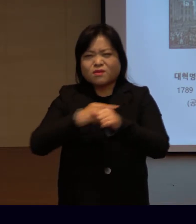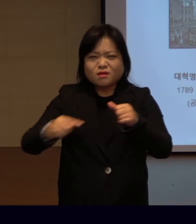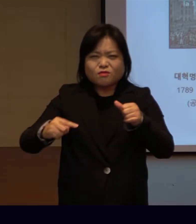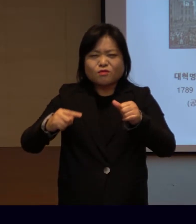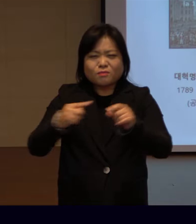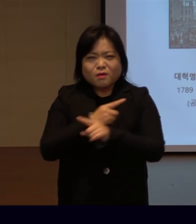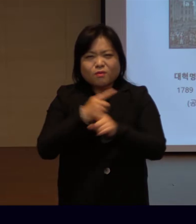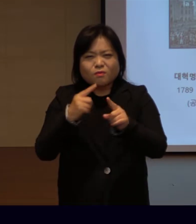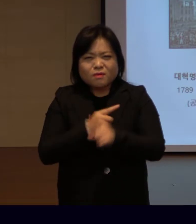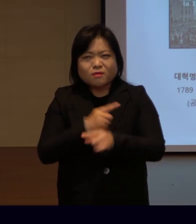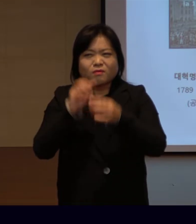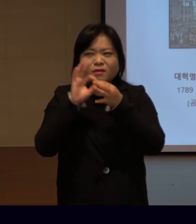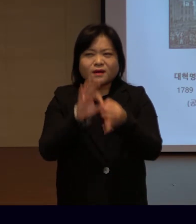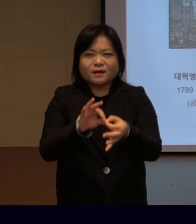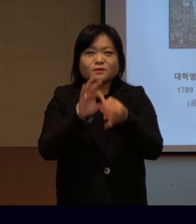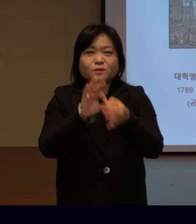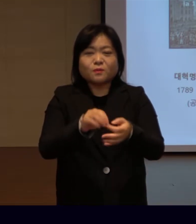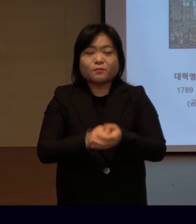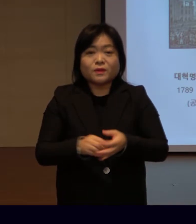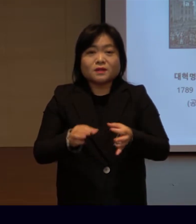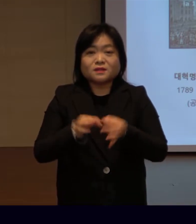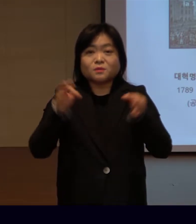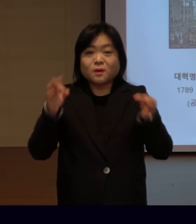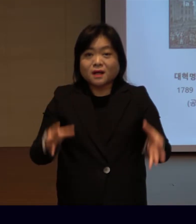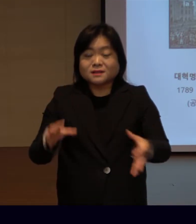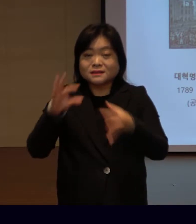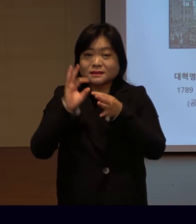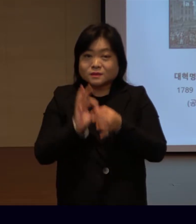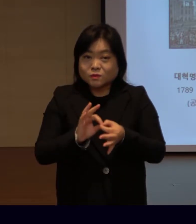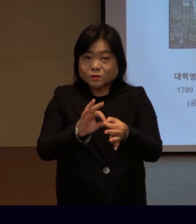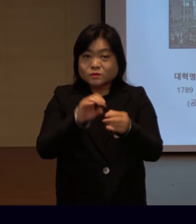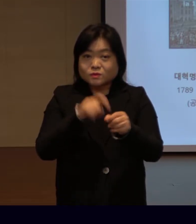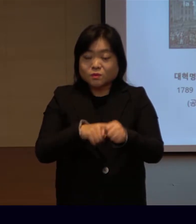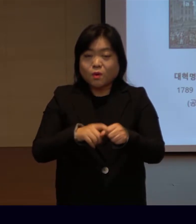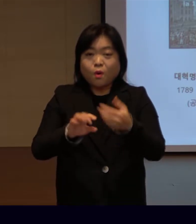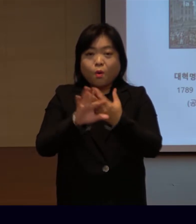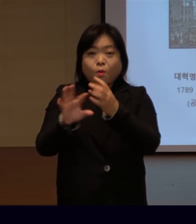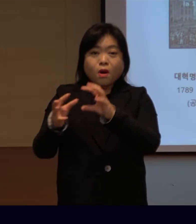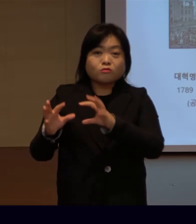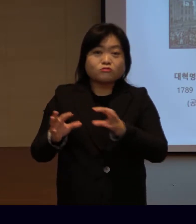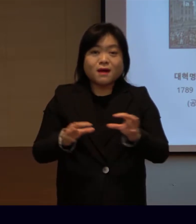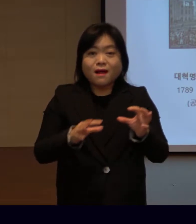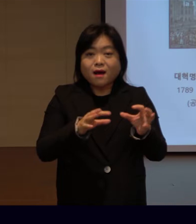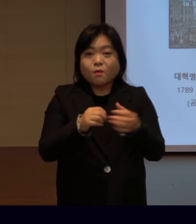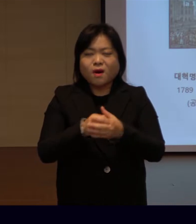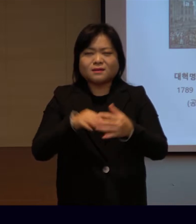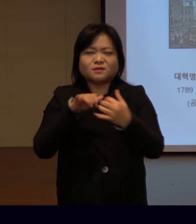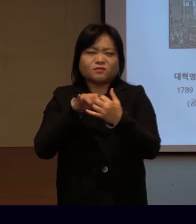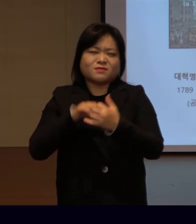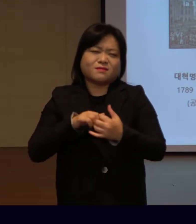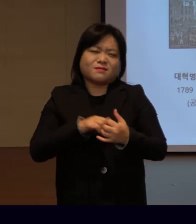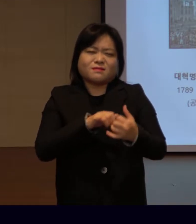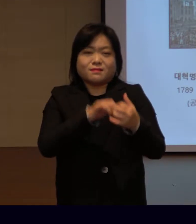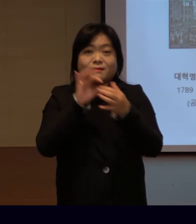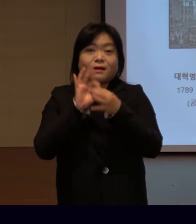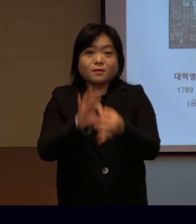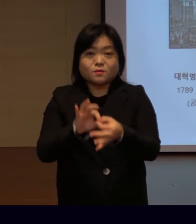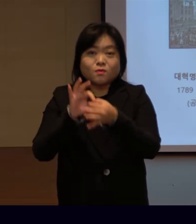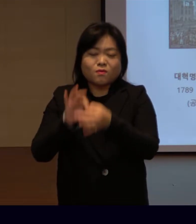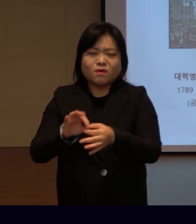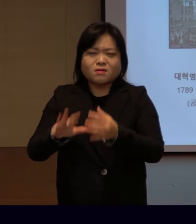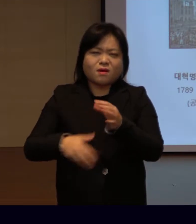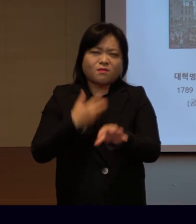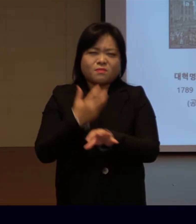게 이어졌습니다. 그리고 그동안 지속적으로 외부 주변 나라와 전쟁을 치렀습니다. 혁명